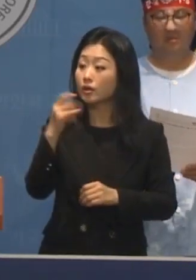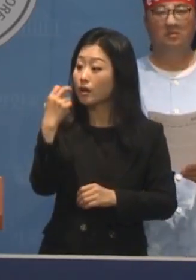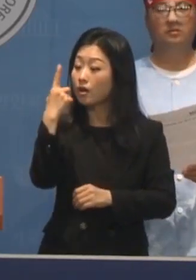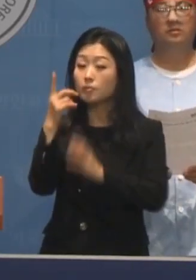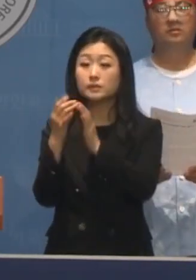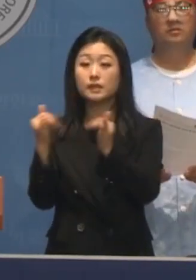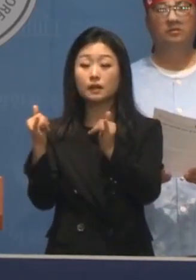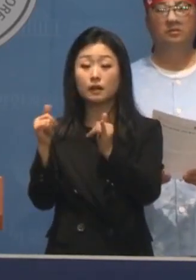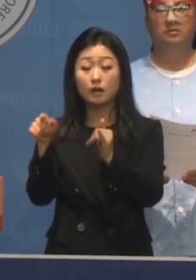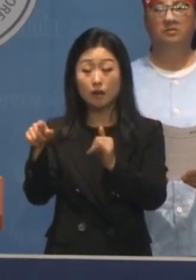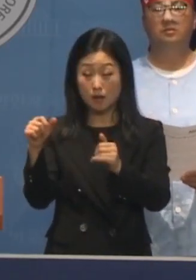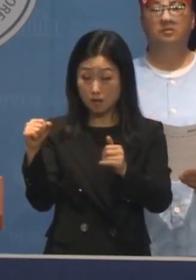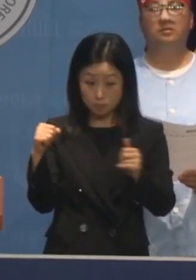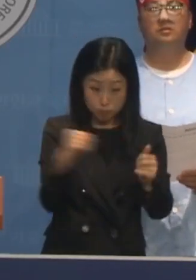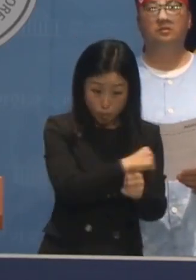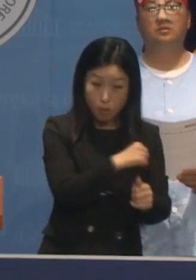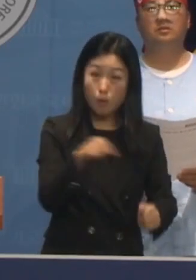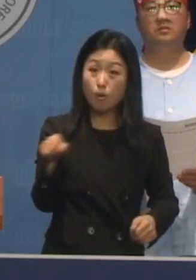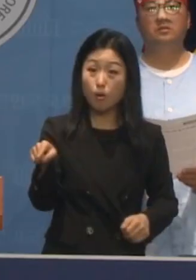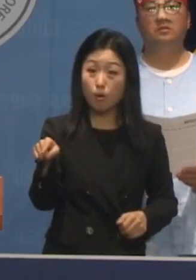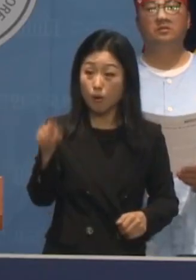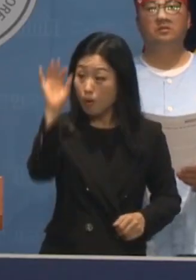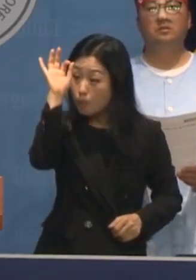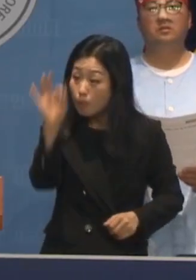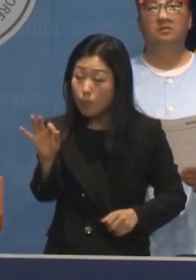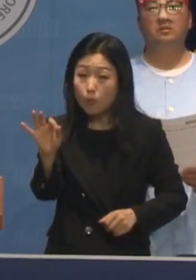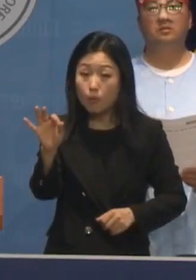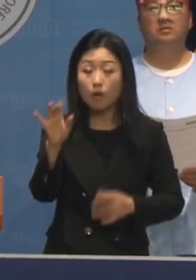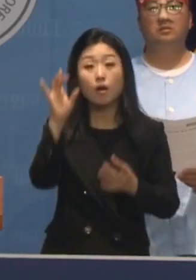현중 경비대의 조직적 폭력에 대해선